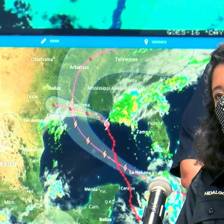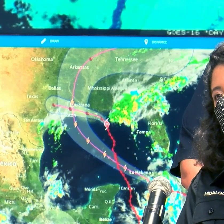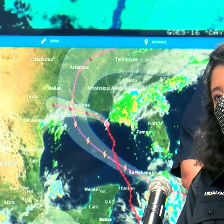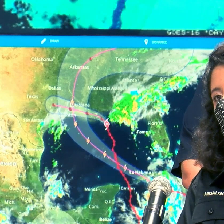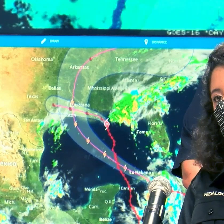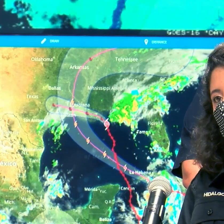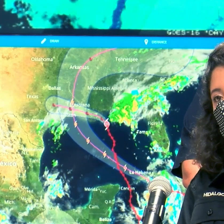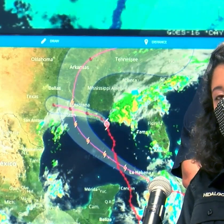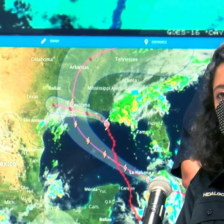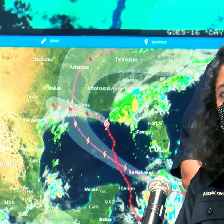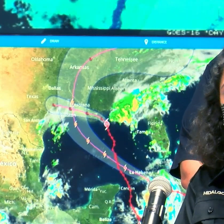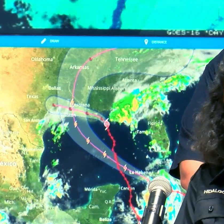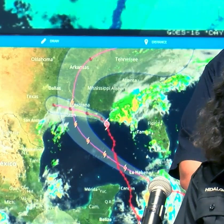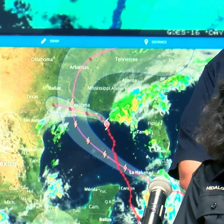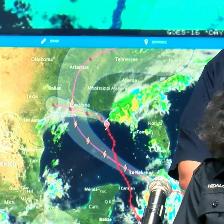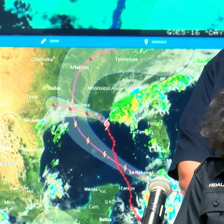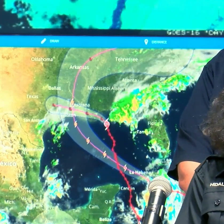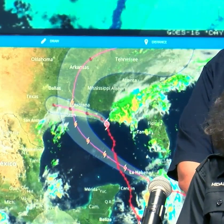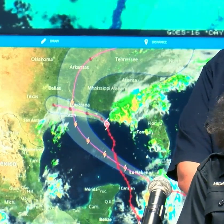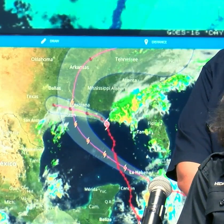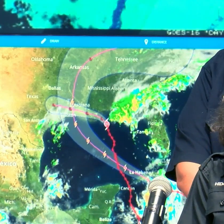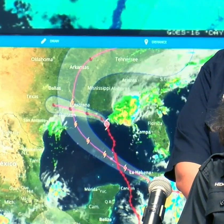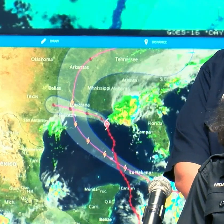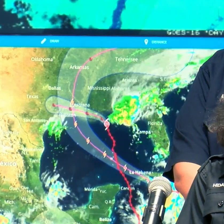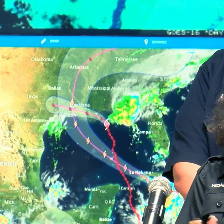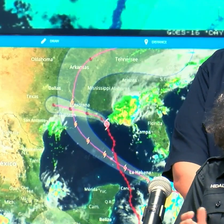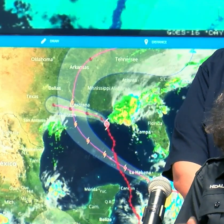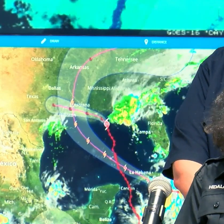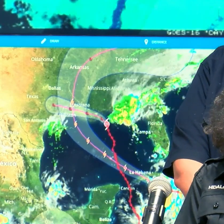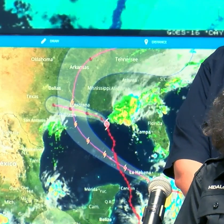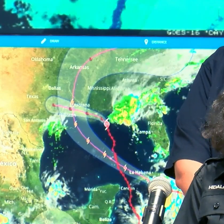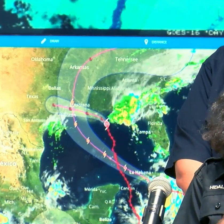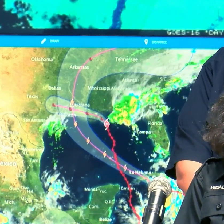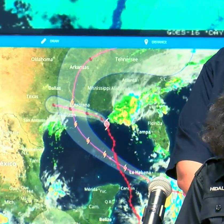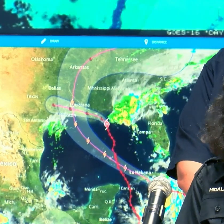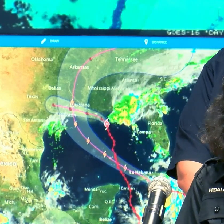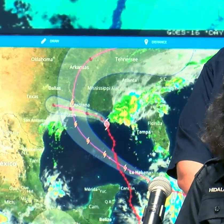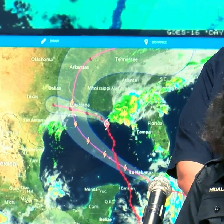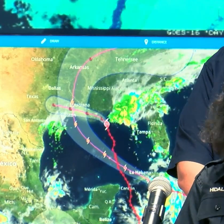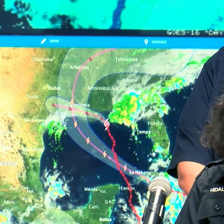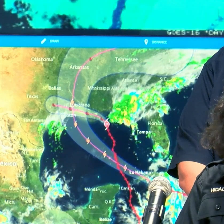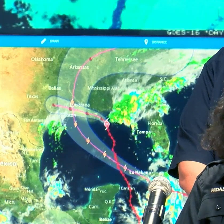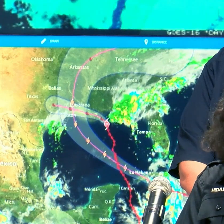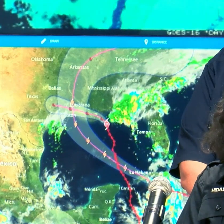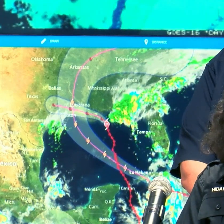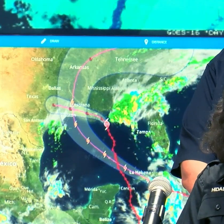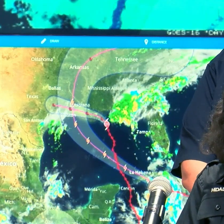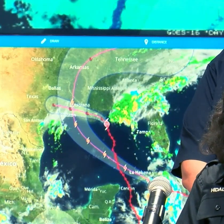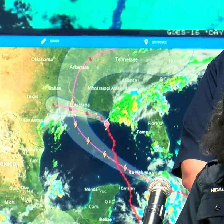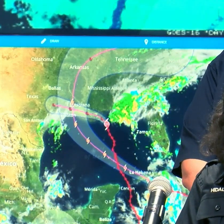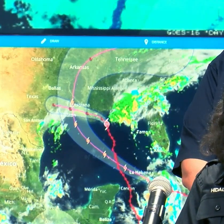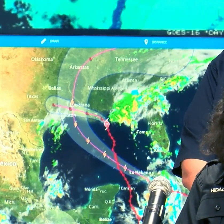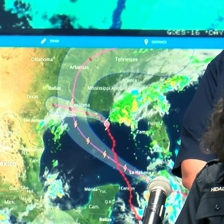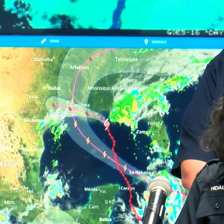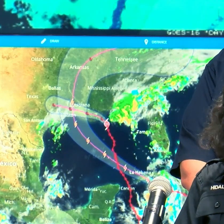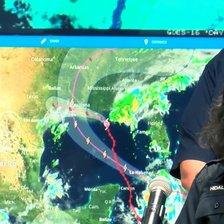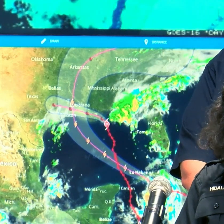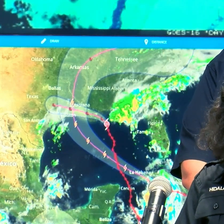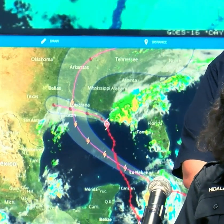personas viviendo en la costa, nosotros más hacia el centro podemos ver más tráfico, particularmente en la